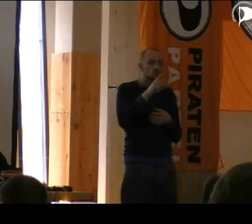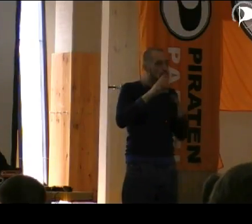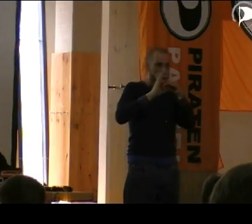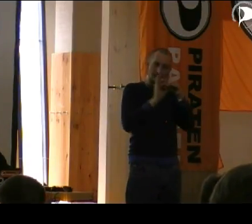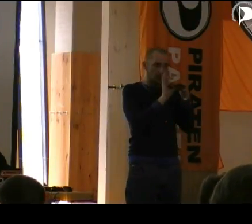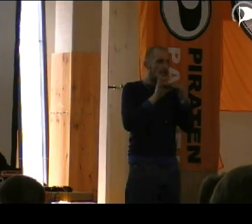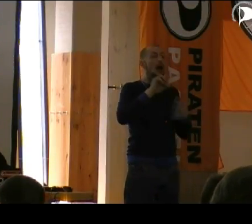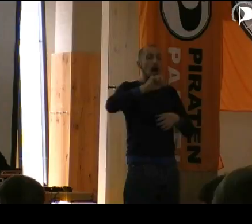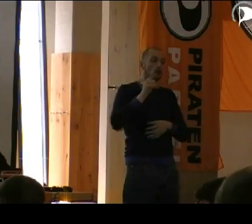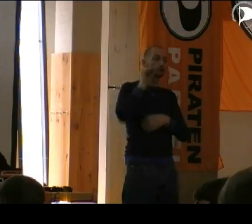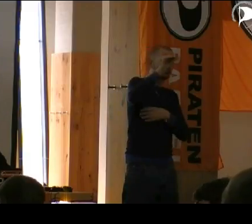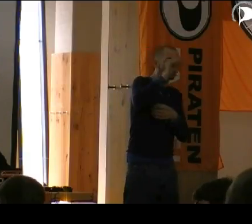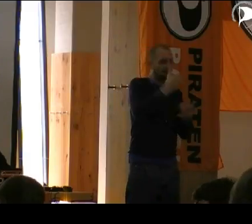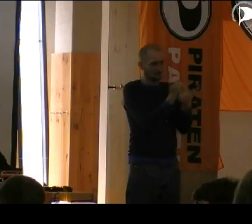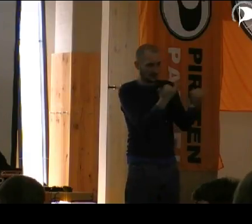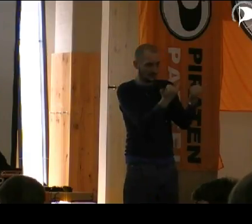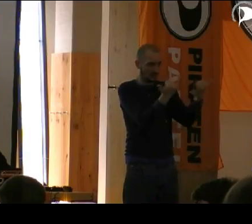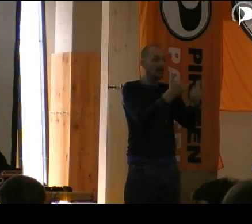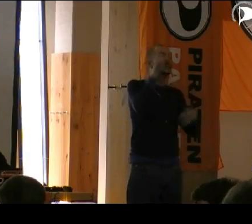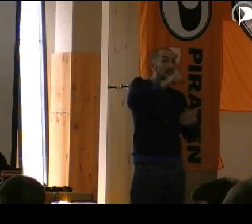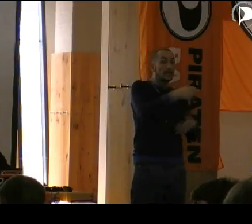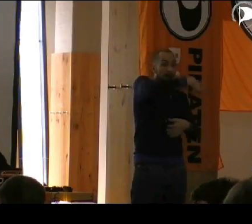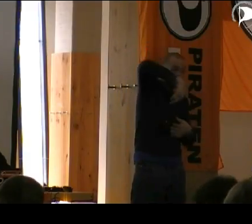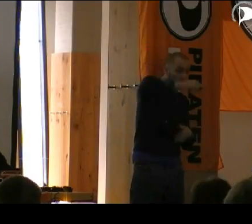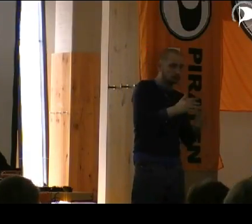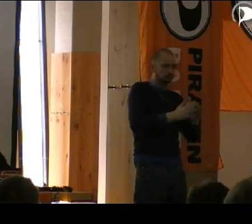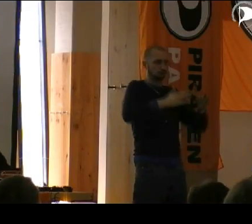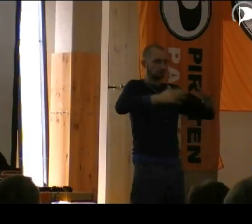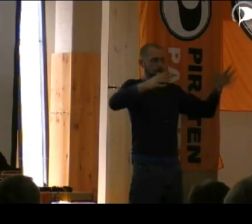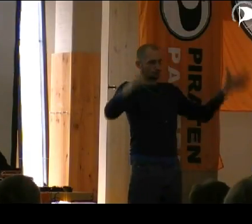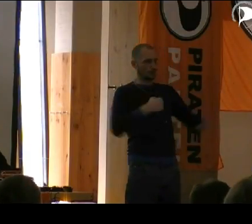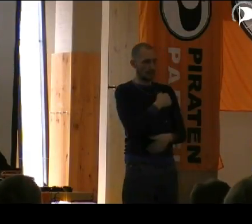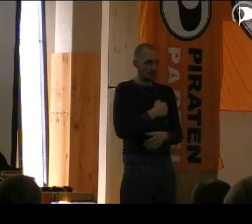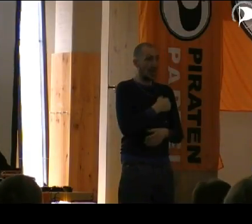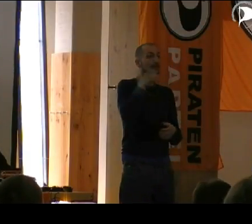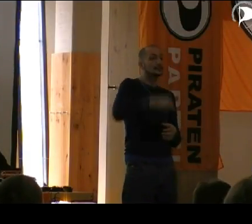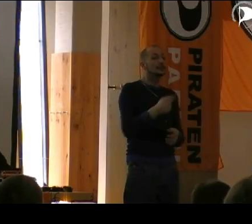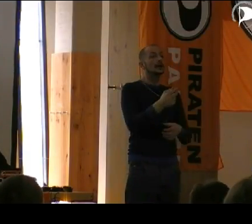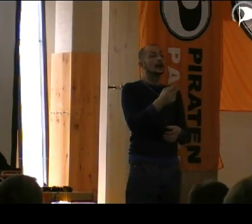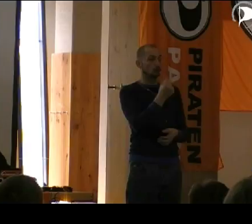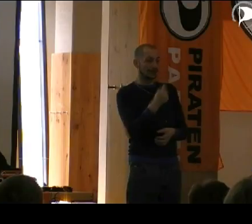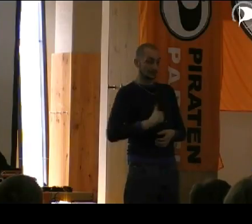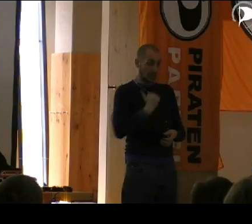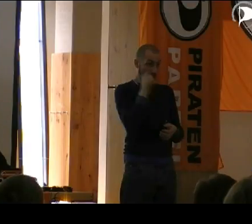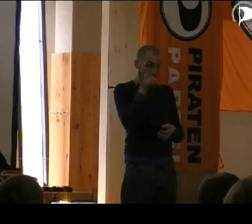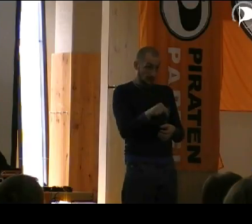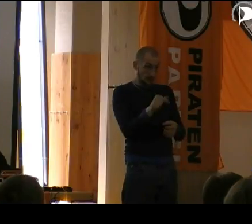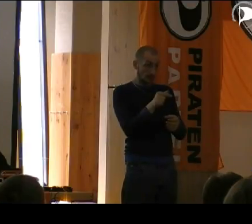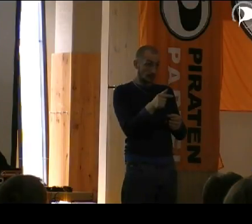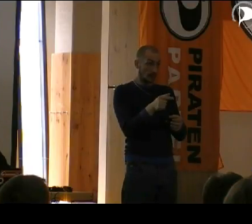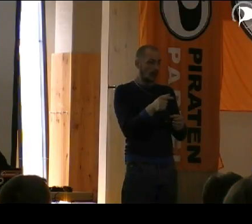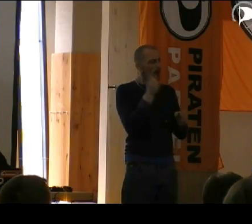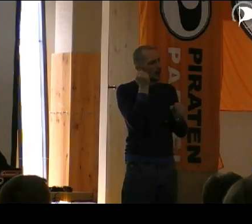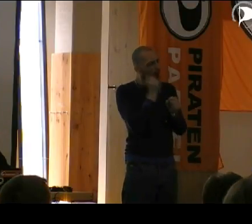glücklich reichste extrem stark wachsen und ich glaube schatzmeister wirklich im job machen dementsprechend arbeit